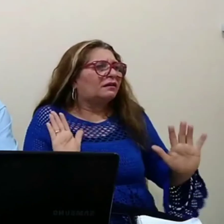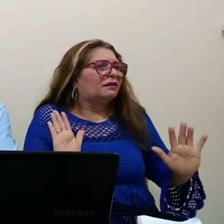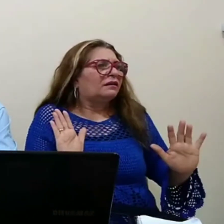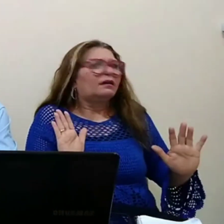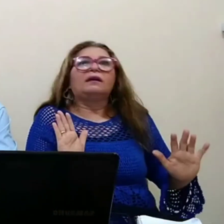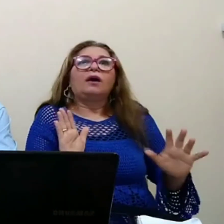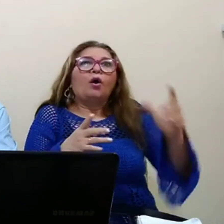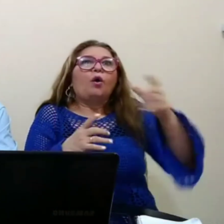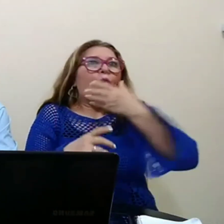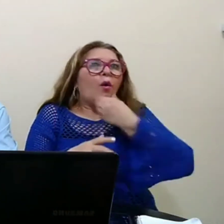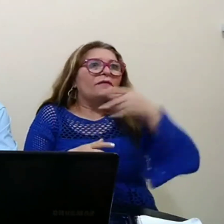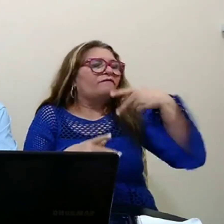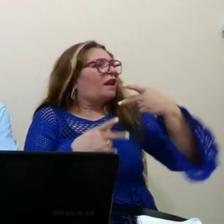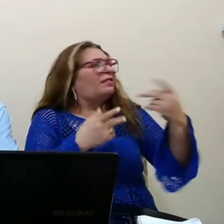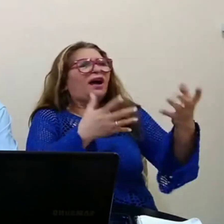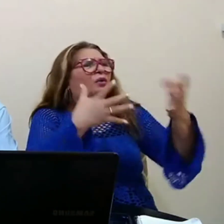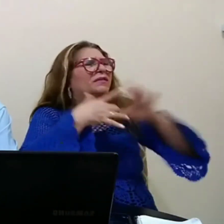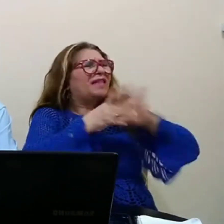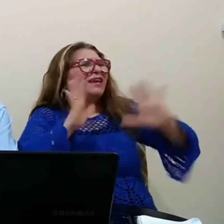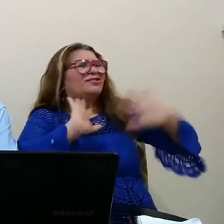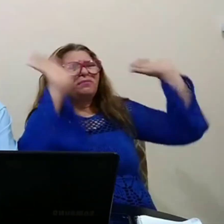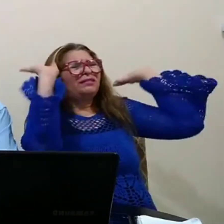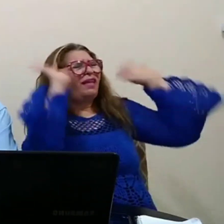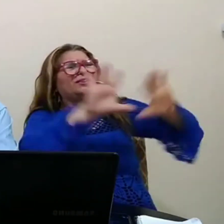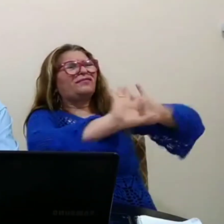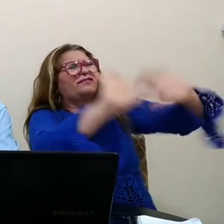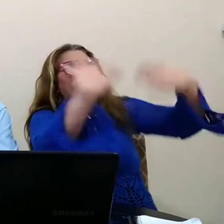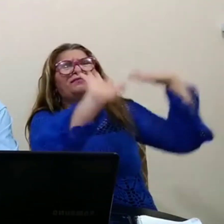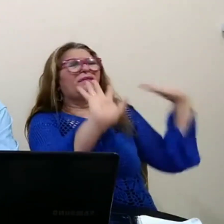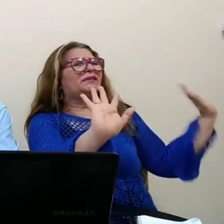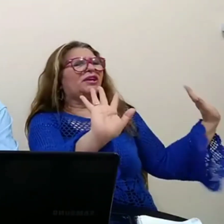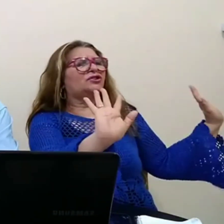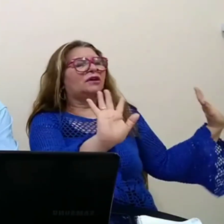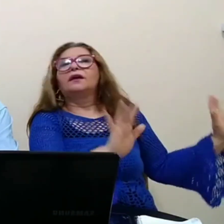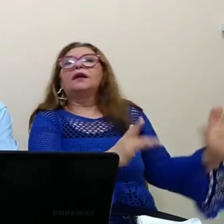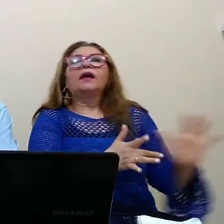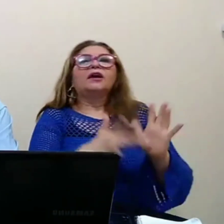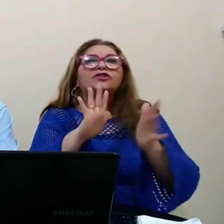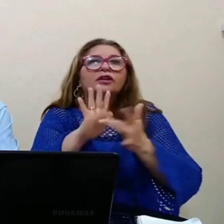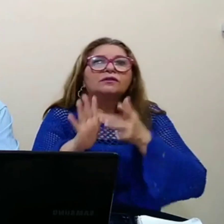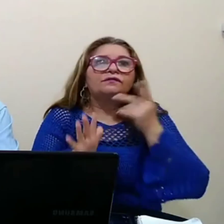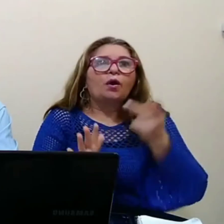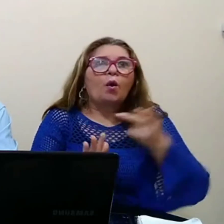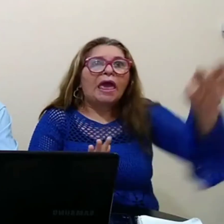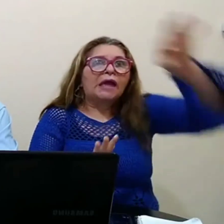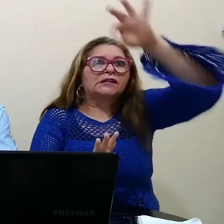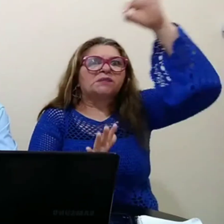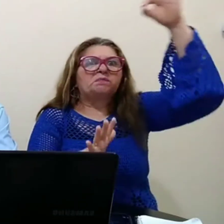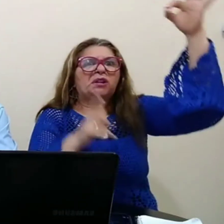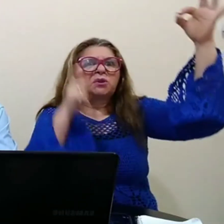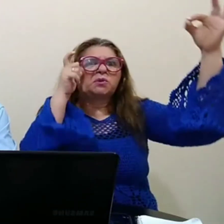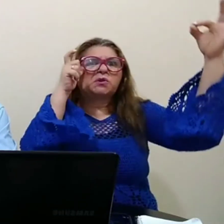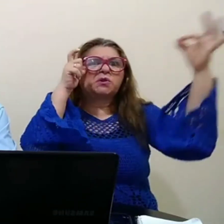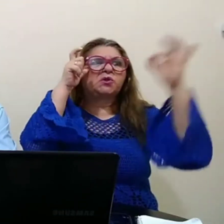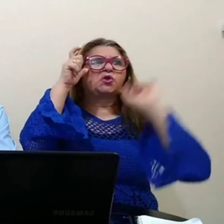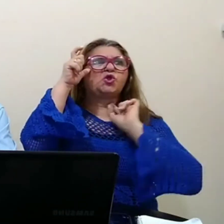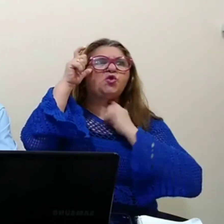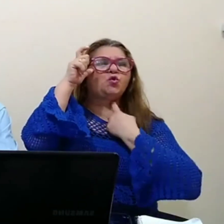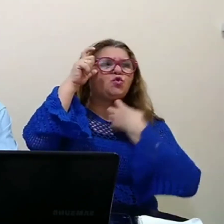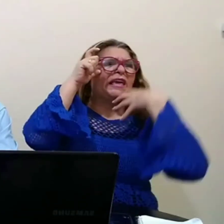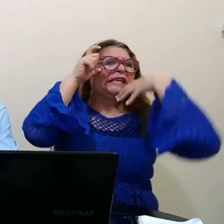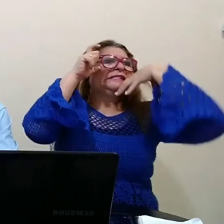por Deus que não me atormentes. Jesus já tinha dito: espírito imundo, sai